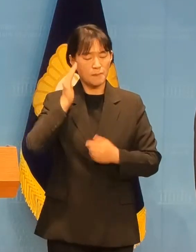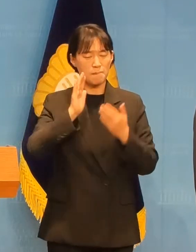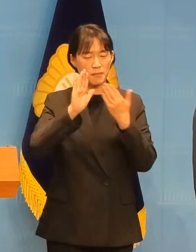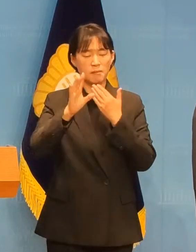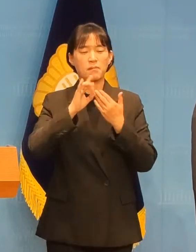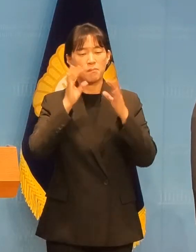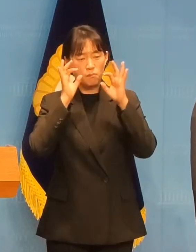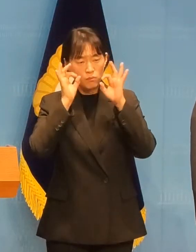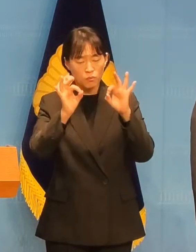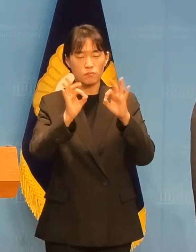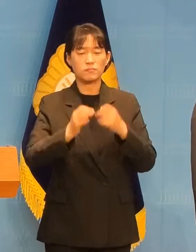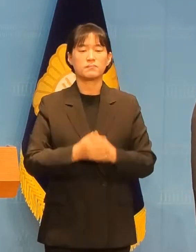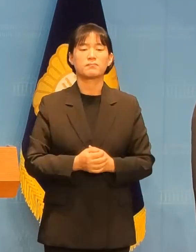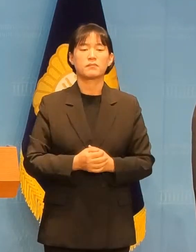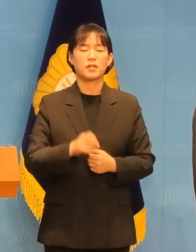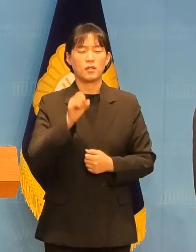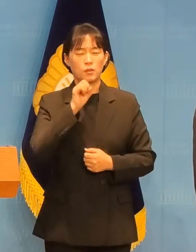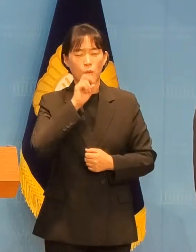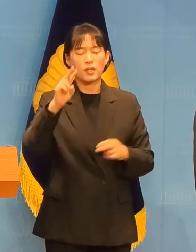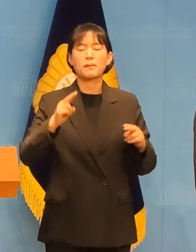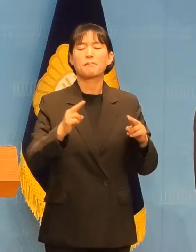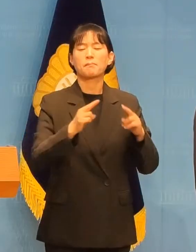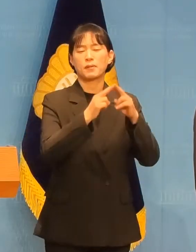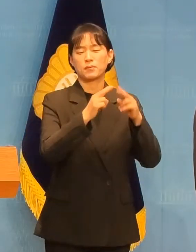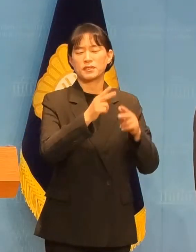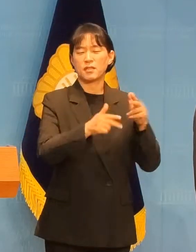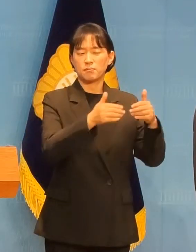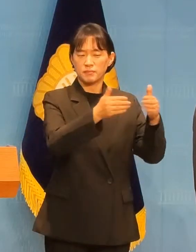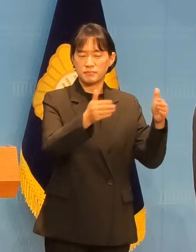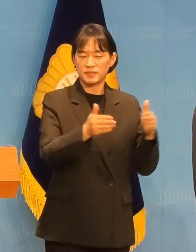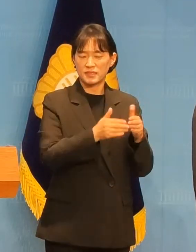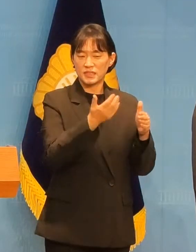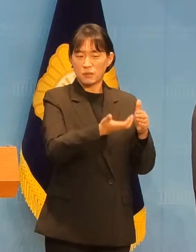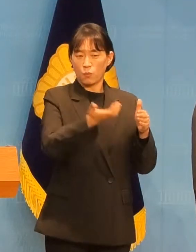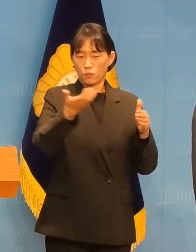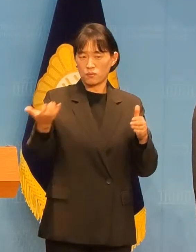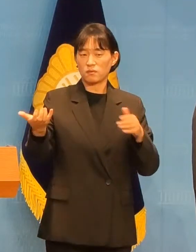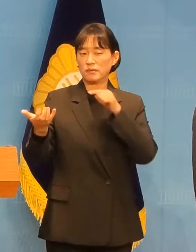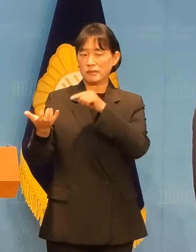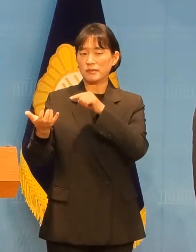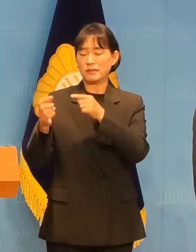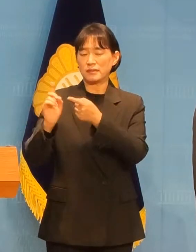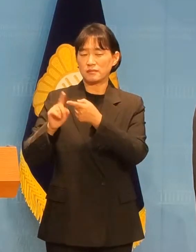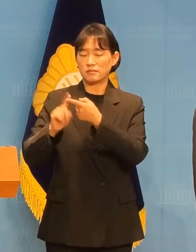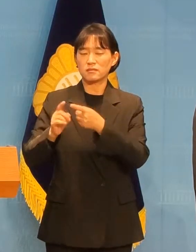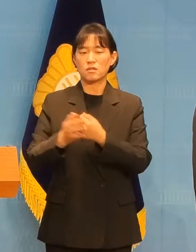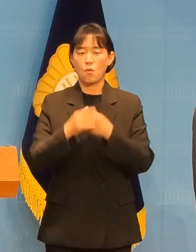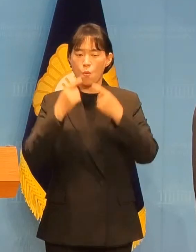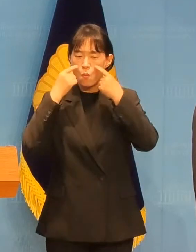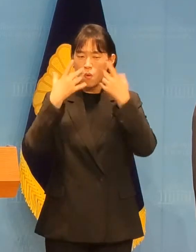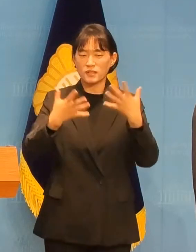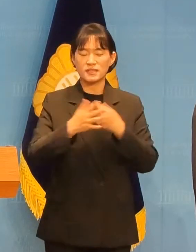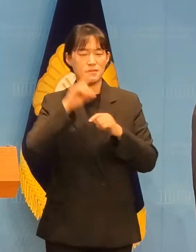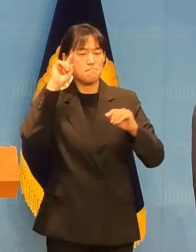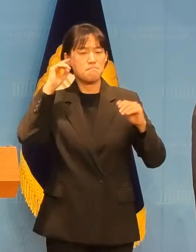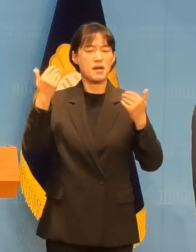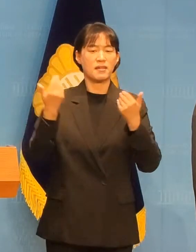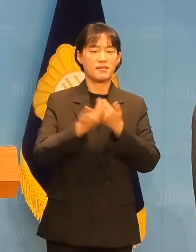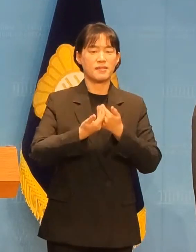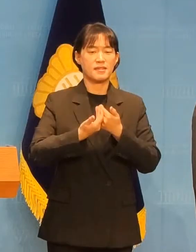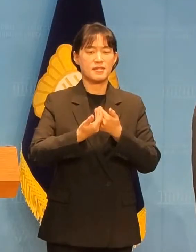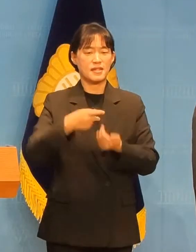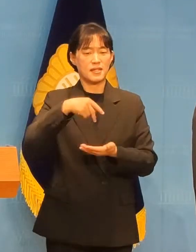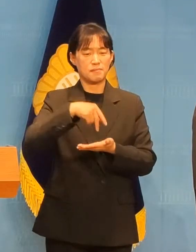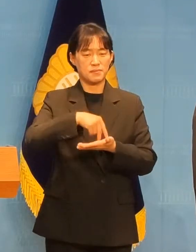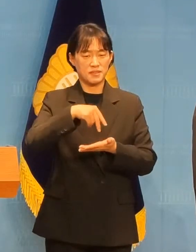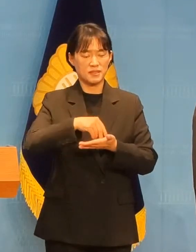바라보며 용인 반도체 산단의 지방 이전 요구에 대한 분명하고 단호한 반대 입장을 다시